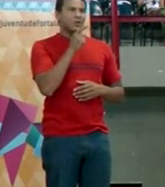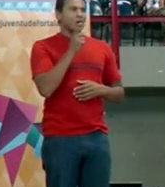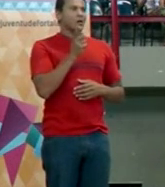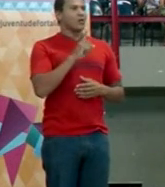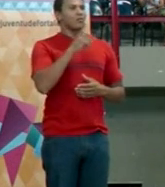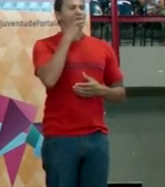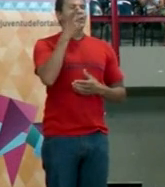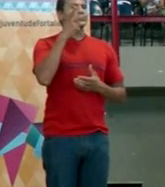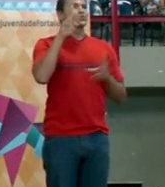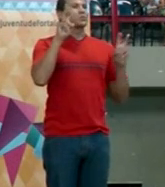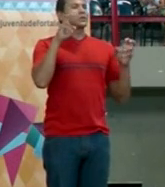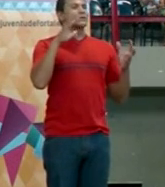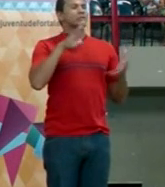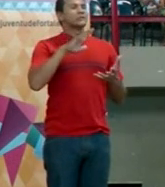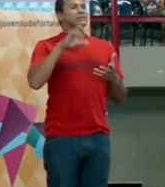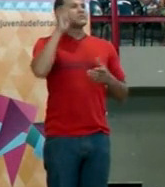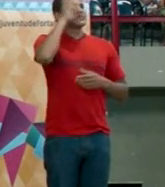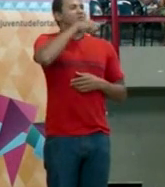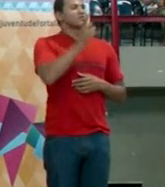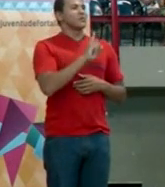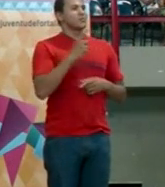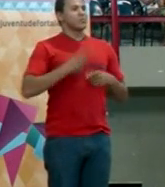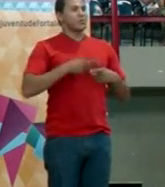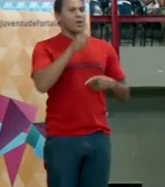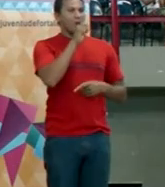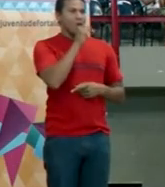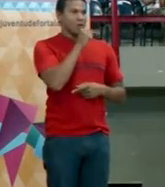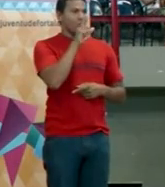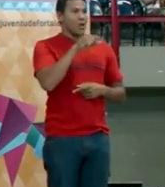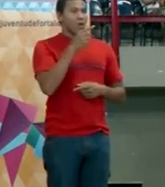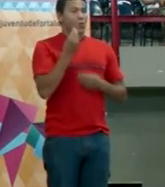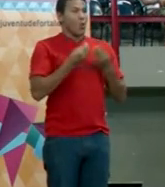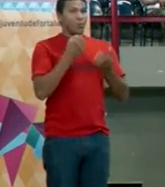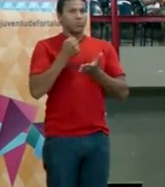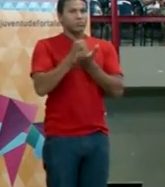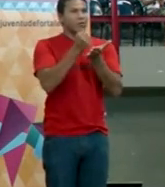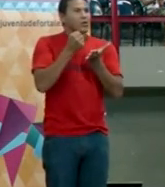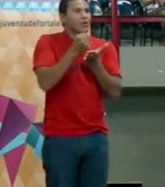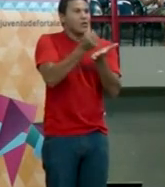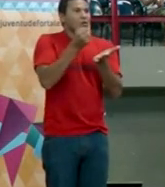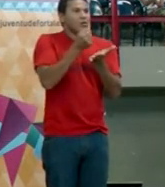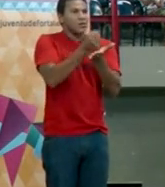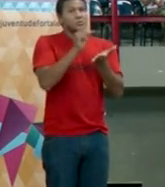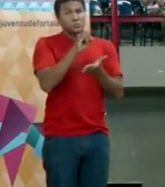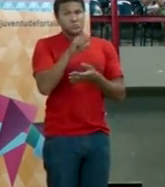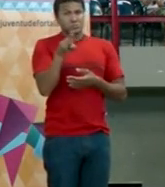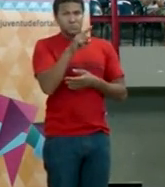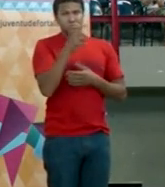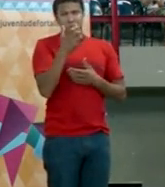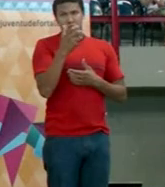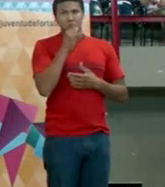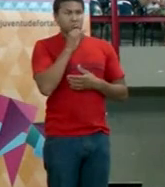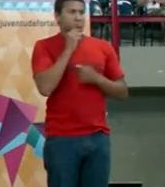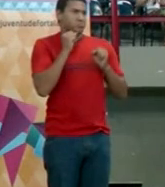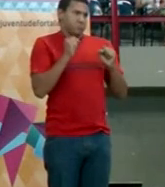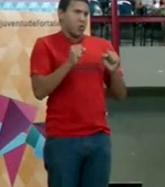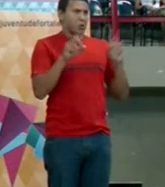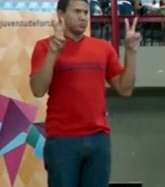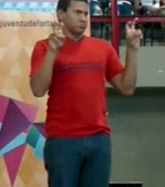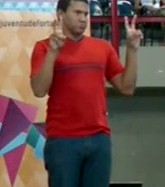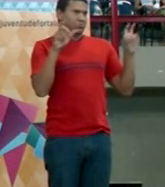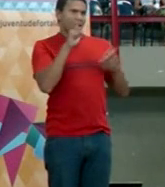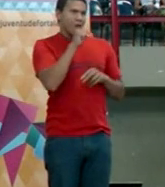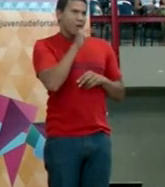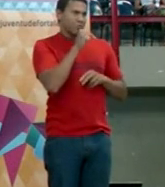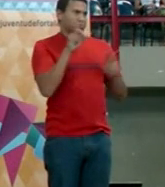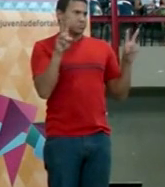de crise. A questão da água é a nossa cooperação. Quem quiser, inclusive, pode pegar. Peguem esse